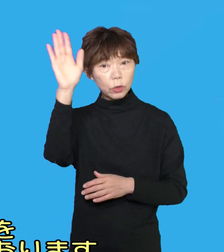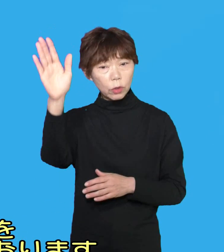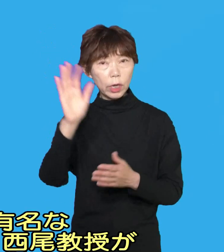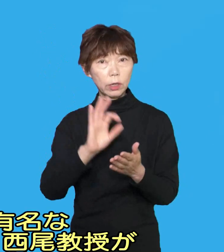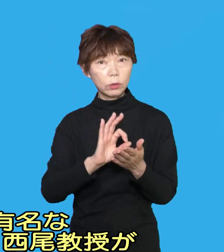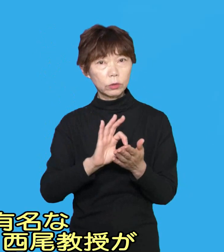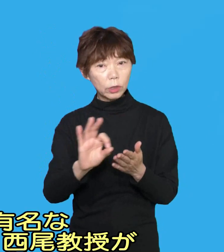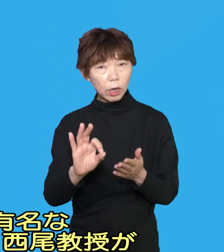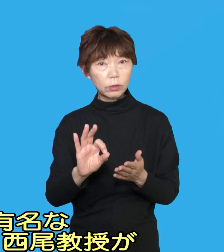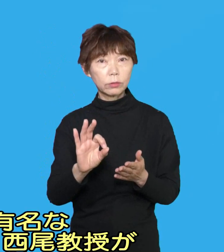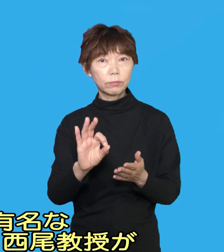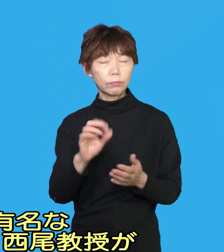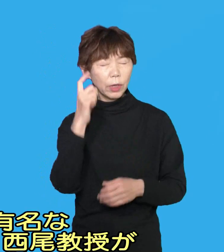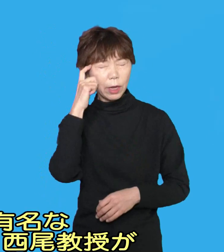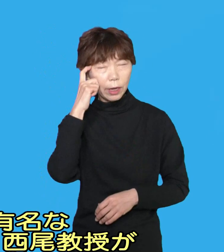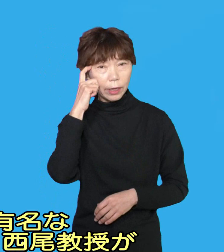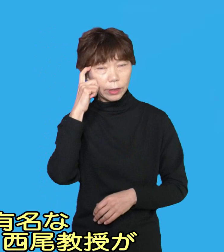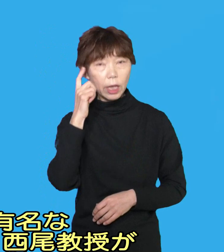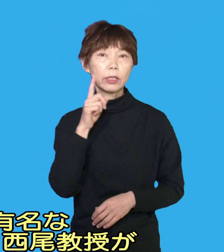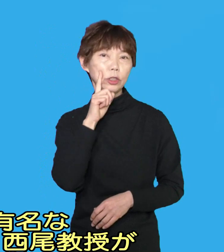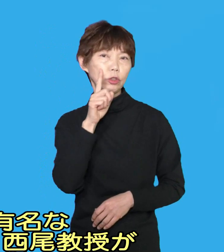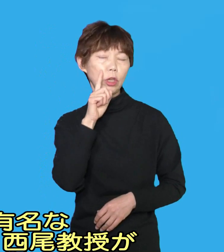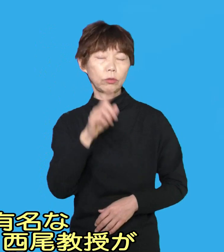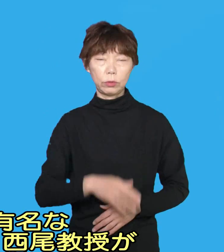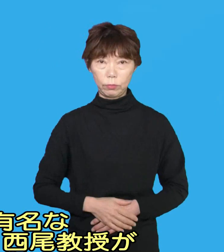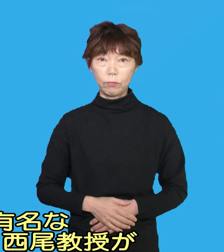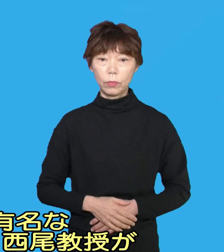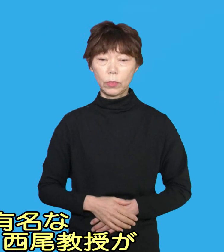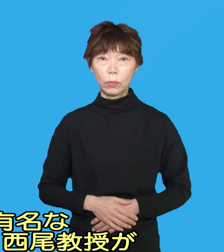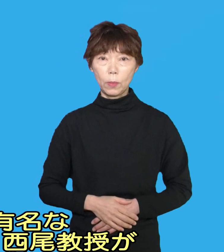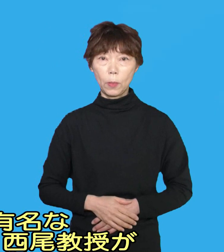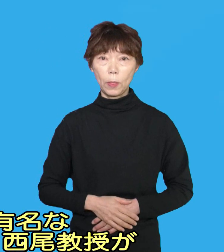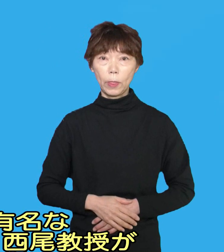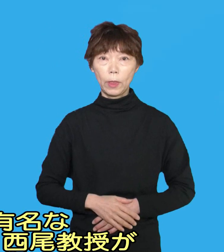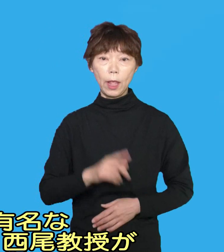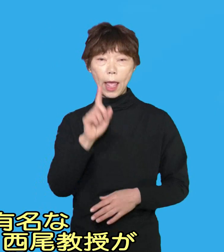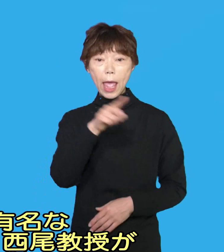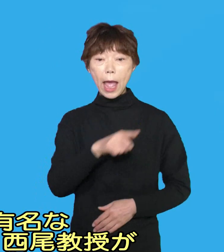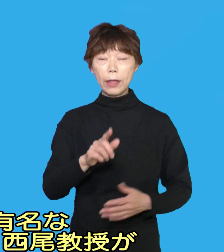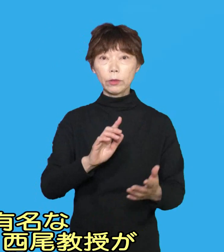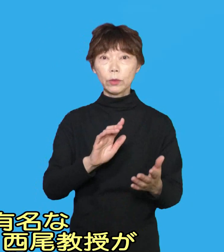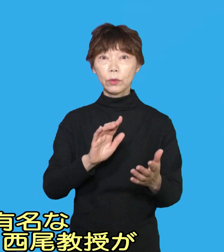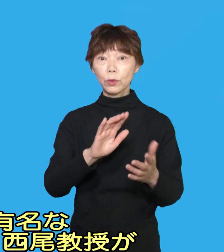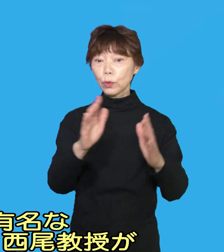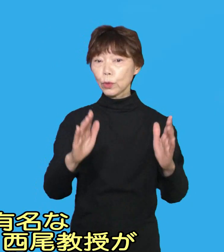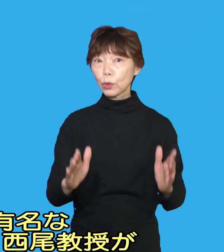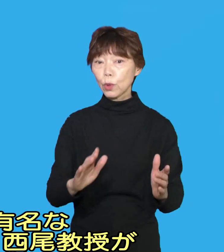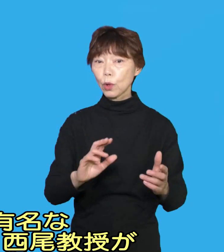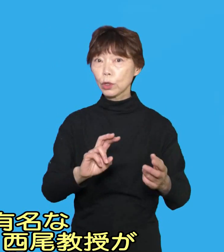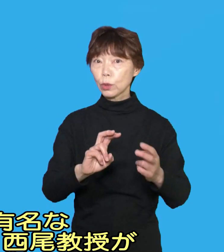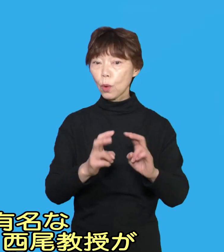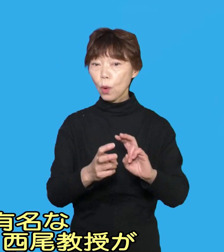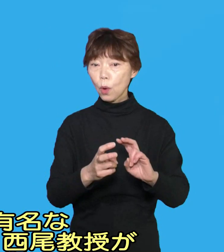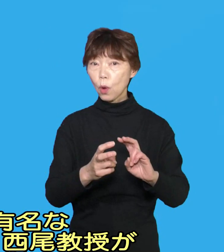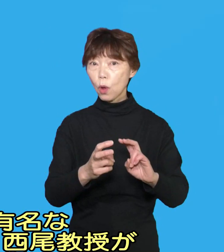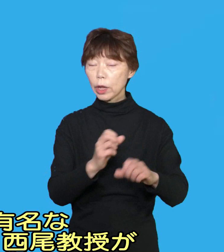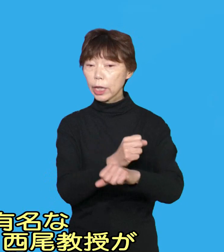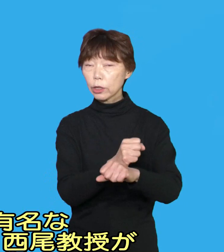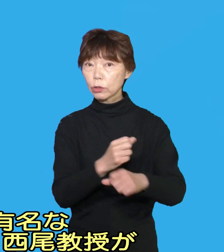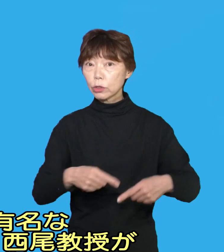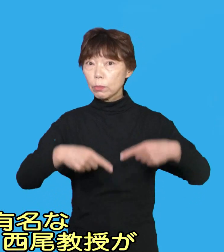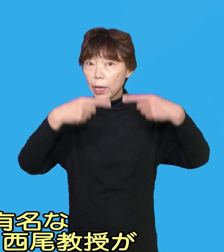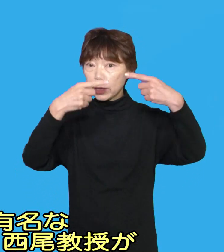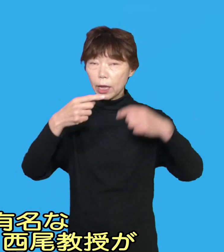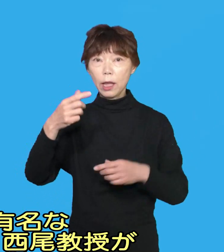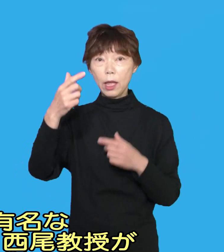えております。アンドロイド研究で有名な、は書いていませんかね、大阪大学の石黒教